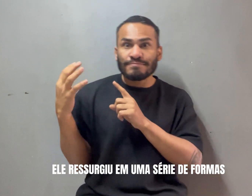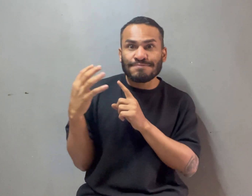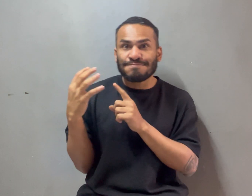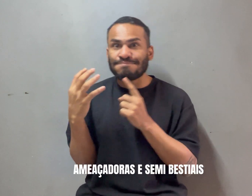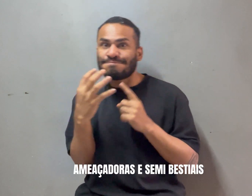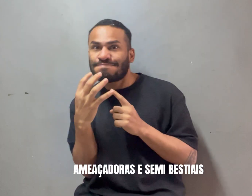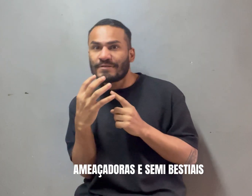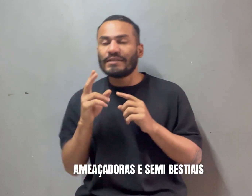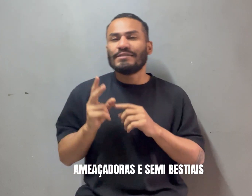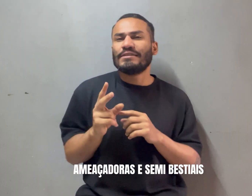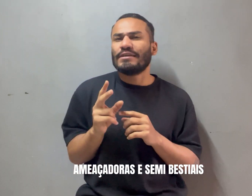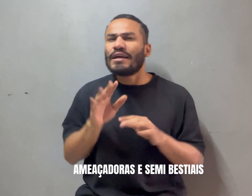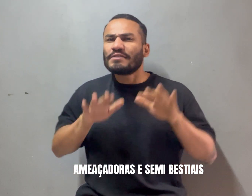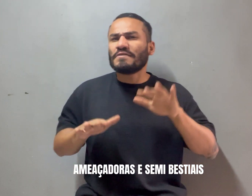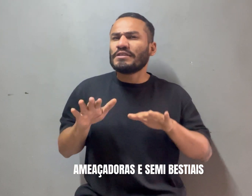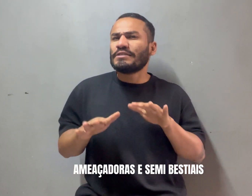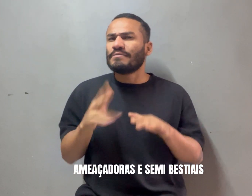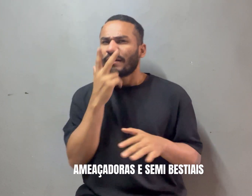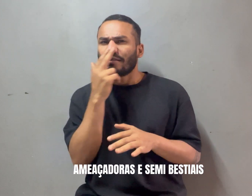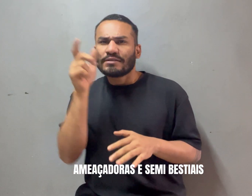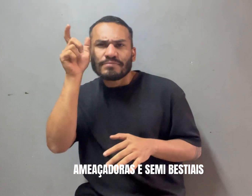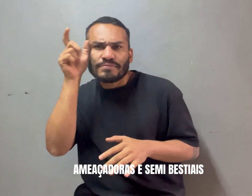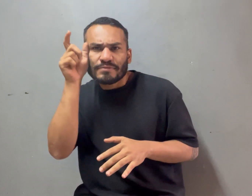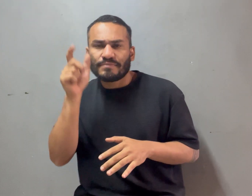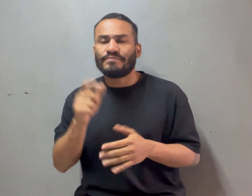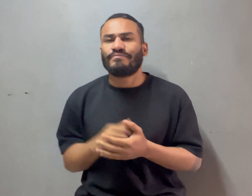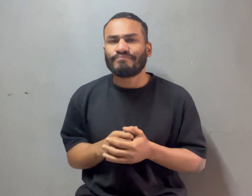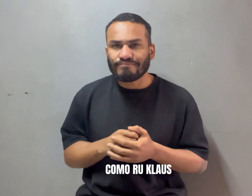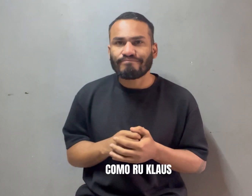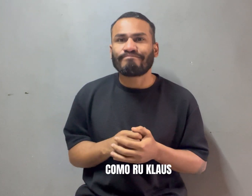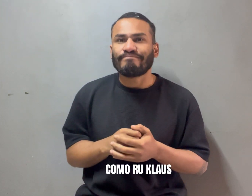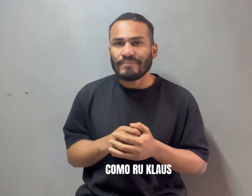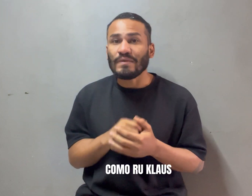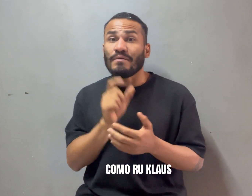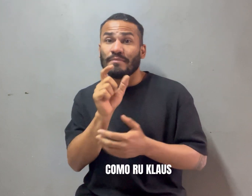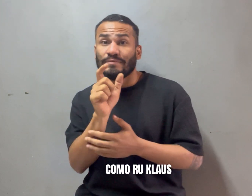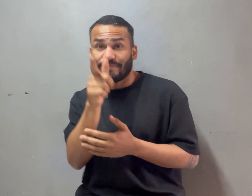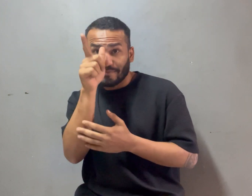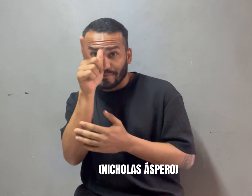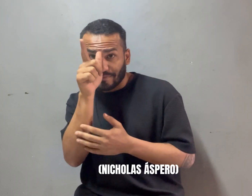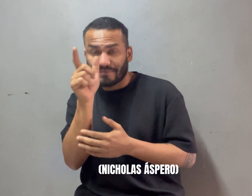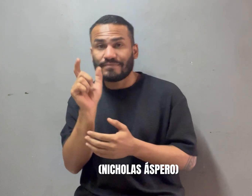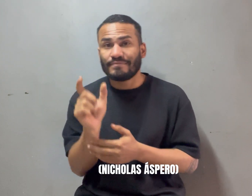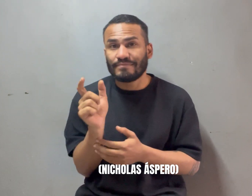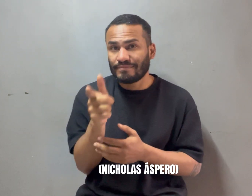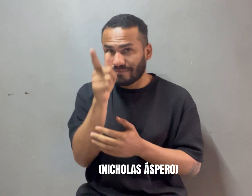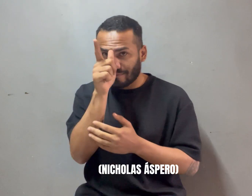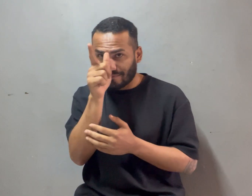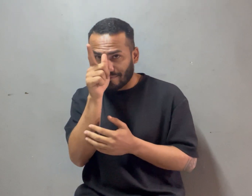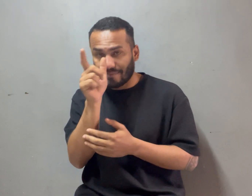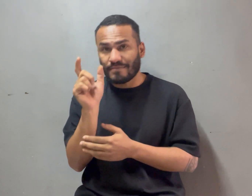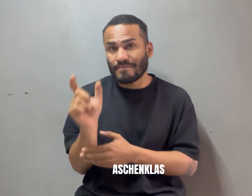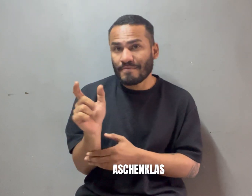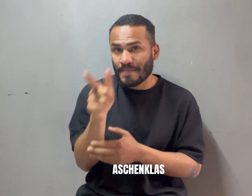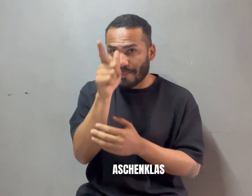formas ameaçadoras e semi-bestiais, como Ruclaus, Nicolas Áspero,